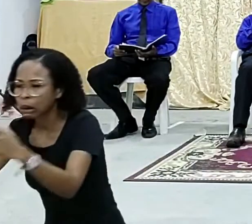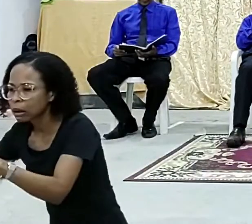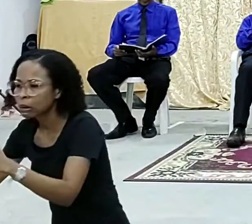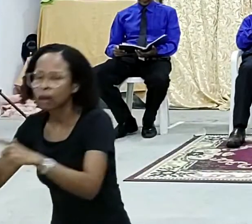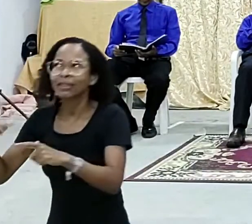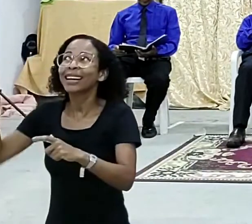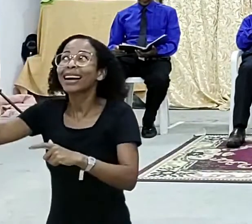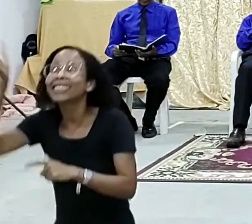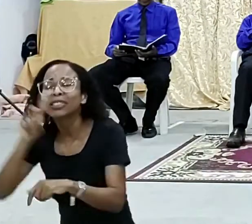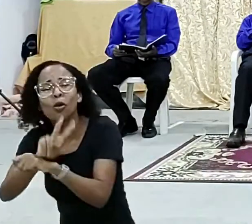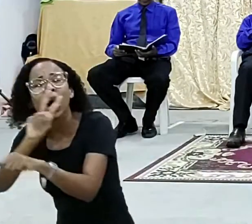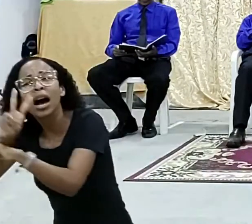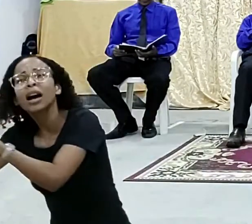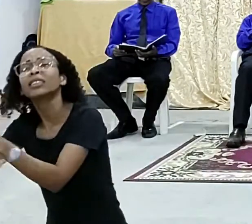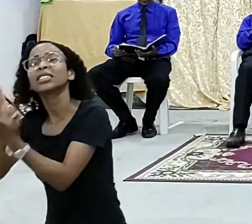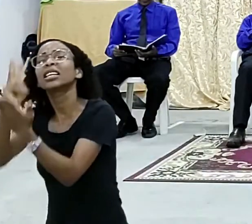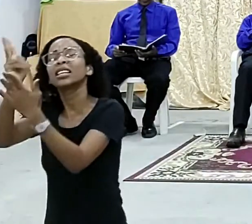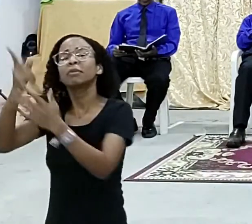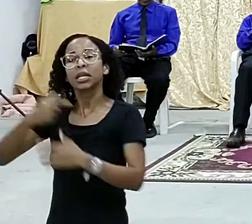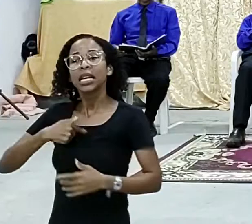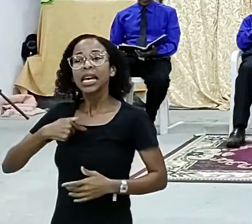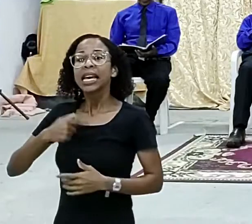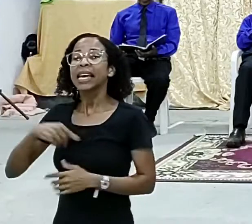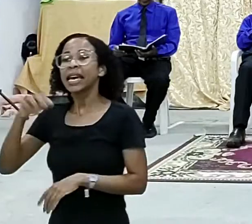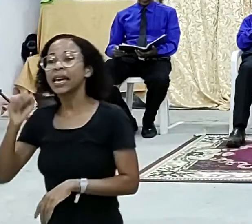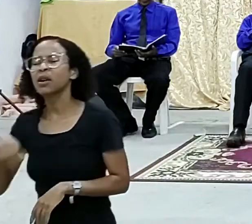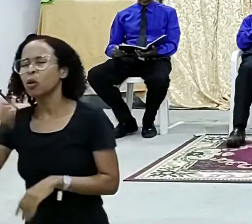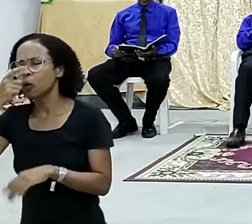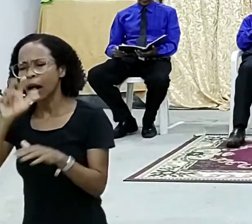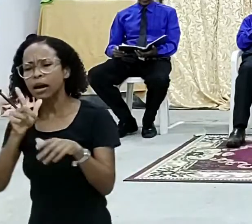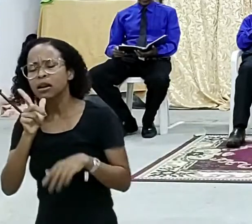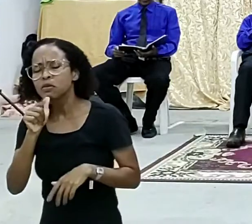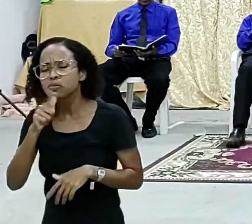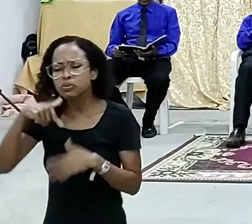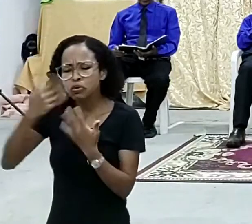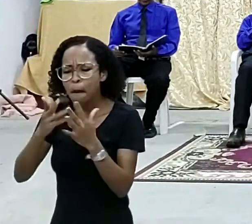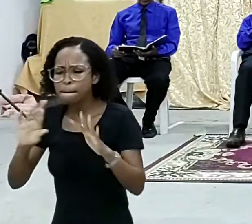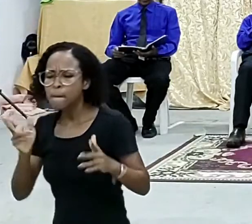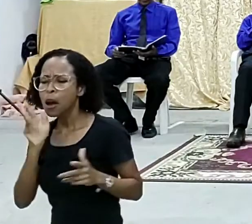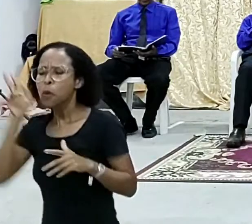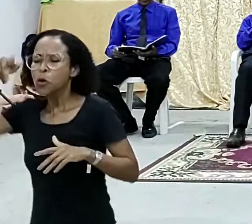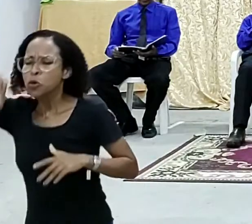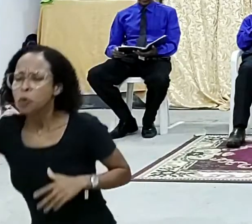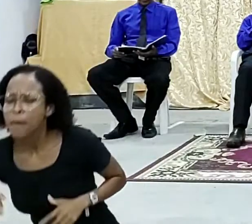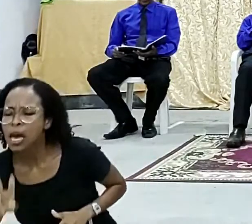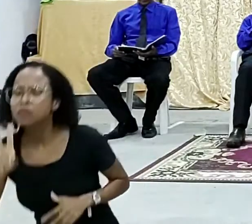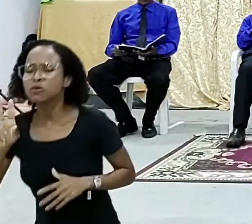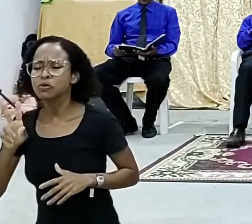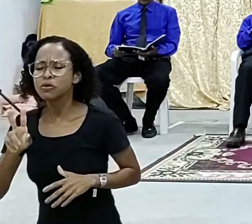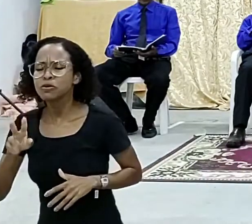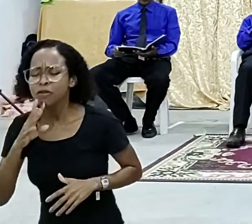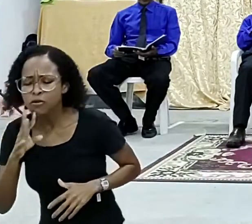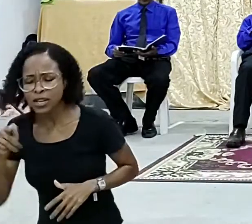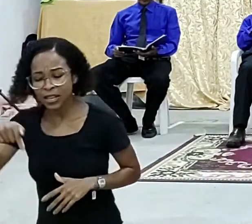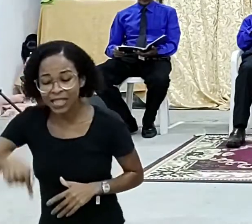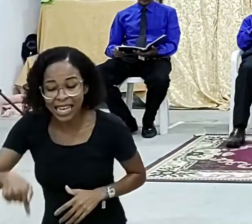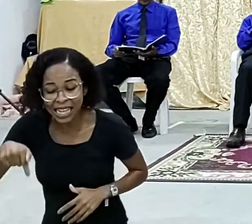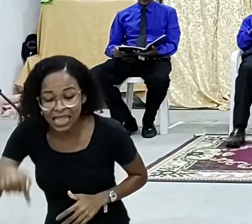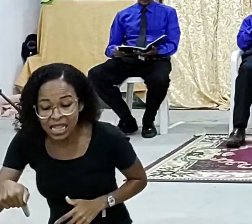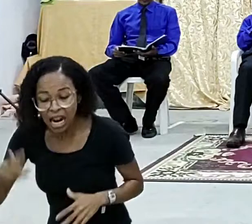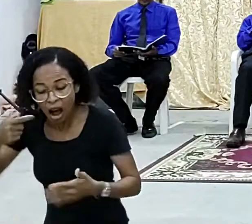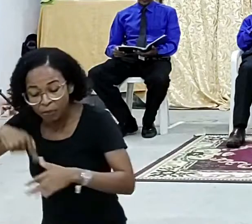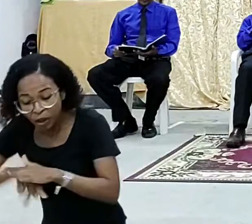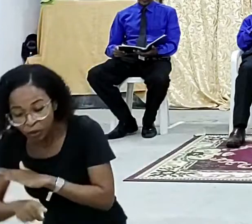mergulho, sei que às vezes perigos estão no fundo do mar, mas eu creio tão somente que Deus,